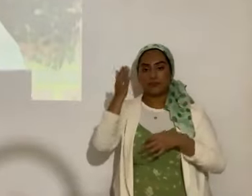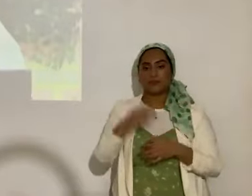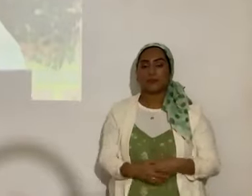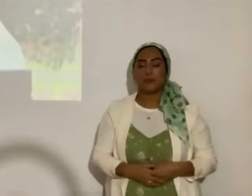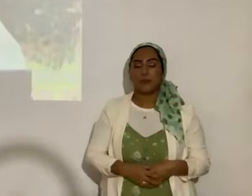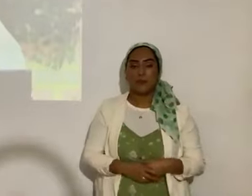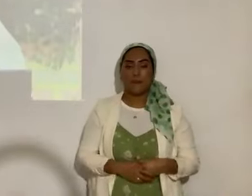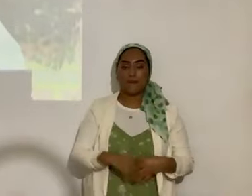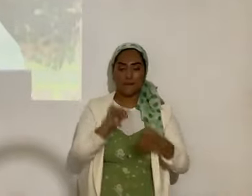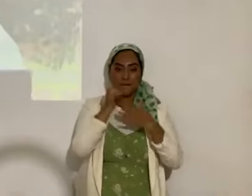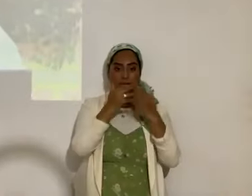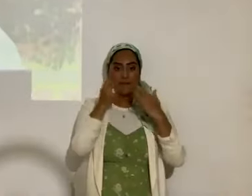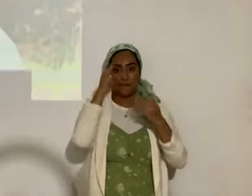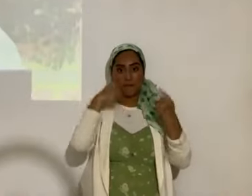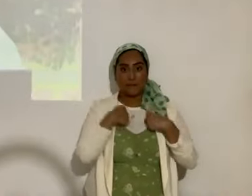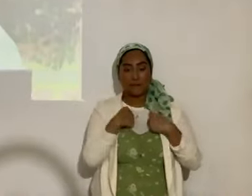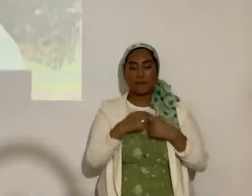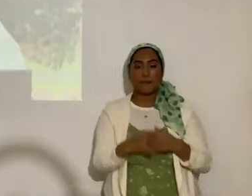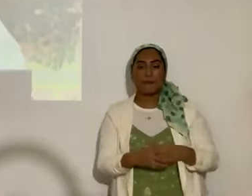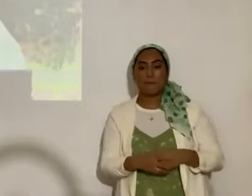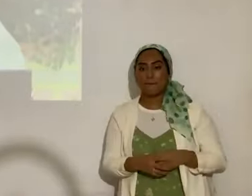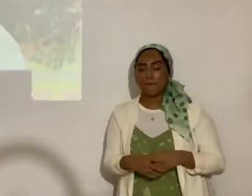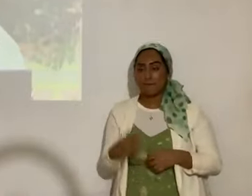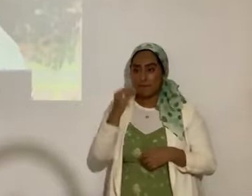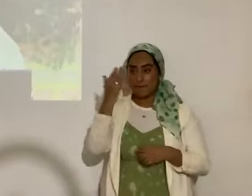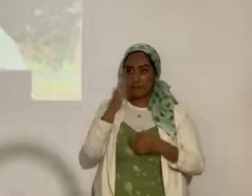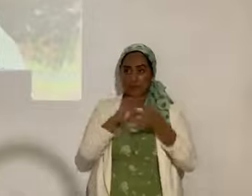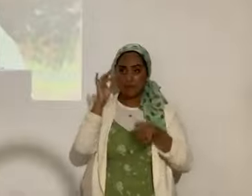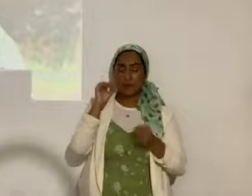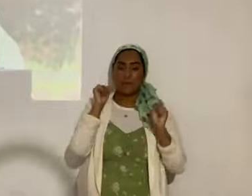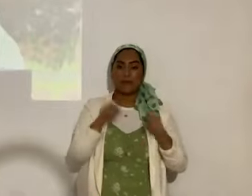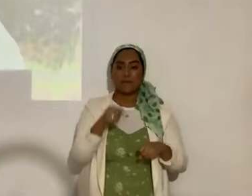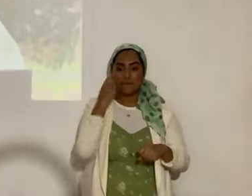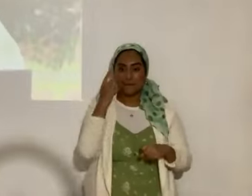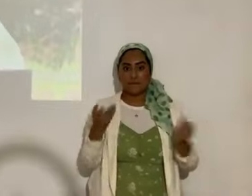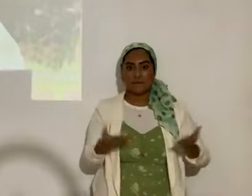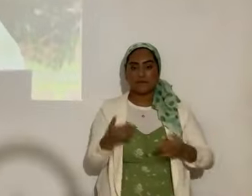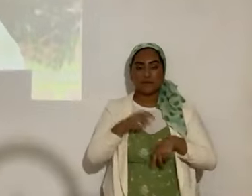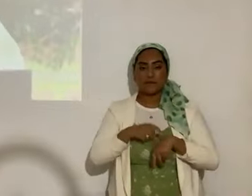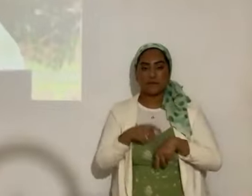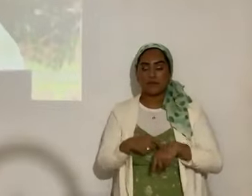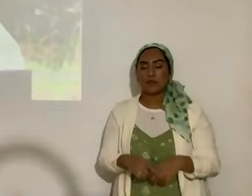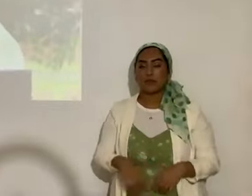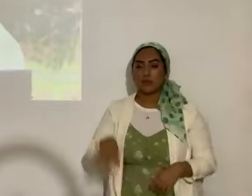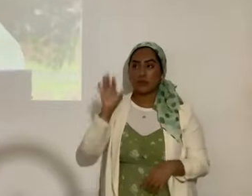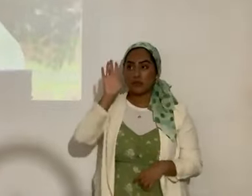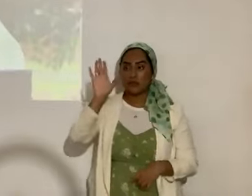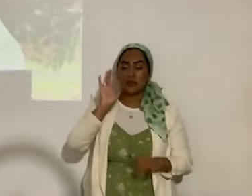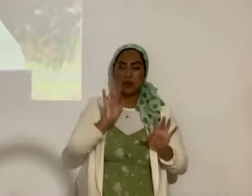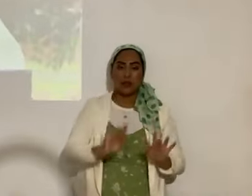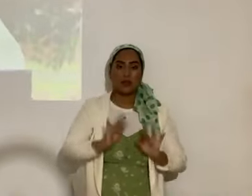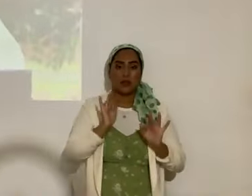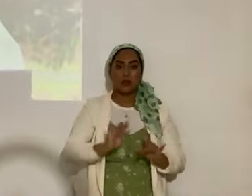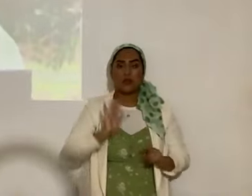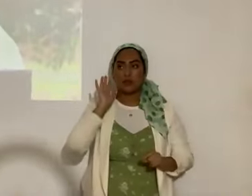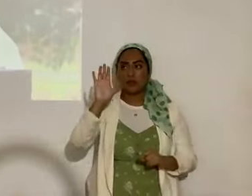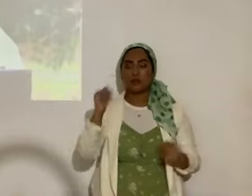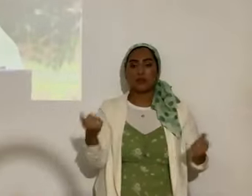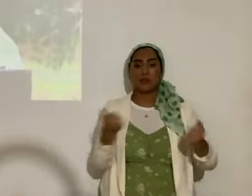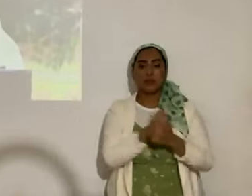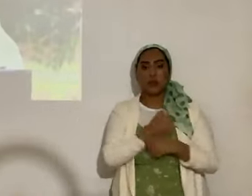eso fue algo para mí y la presencia de es visible en estos tiempos su compasión su amor